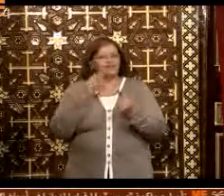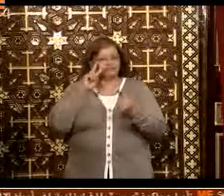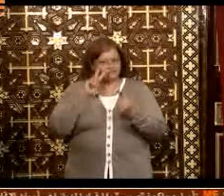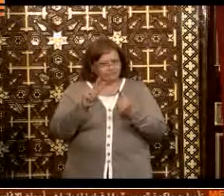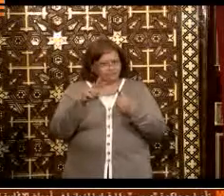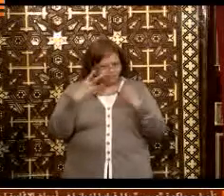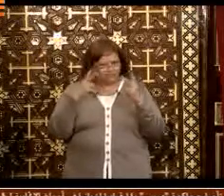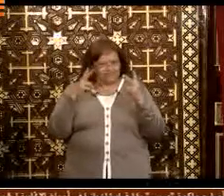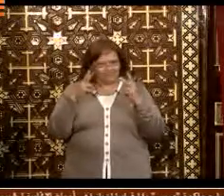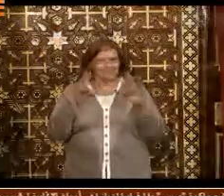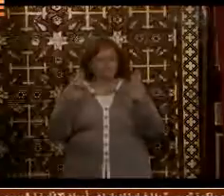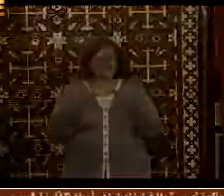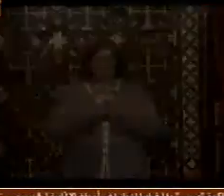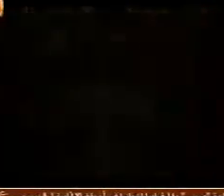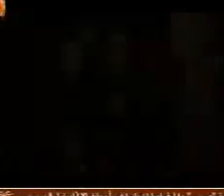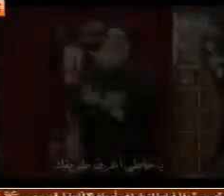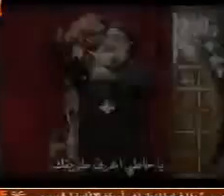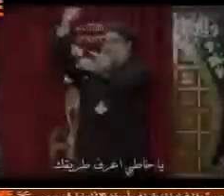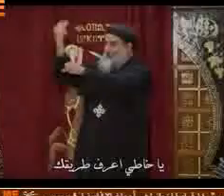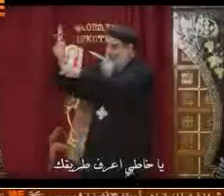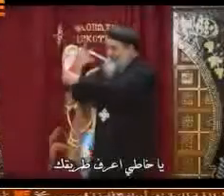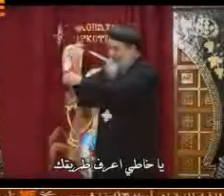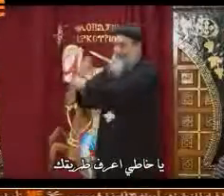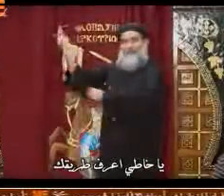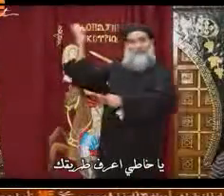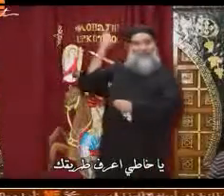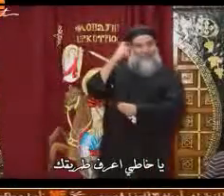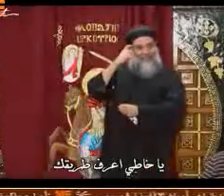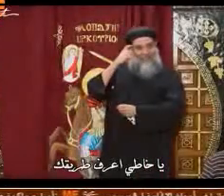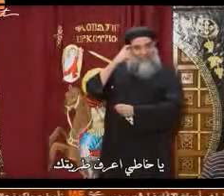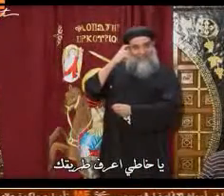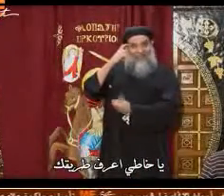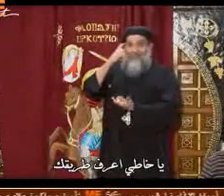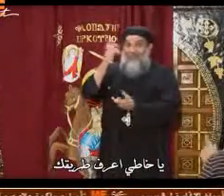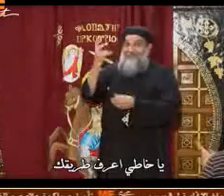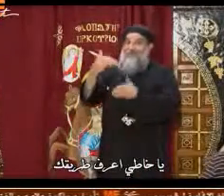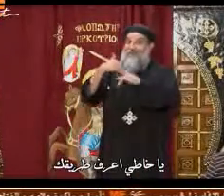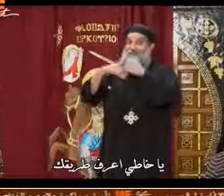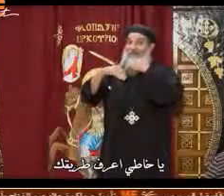ونحفظ. ماشيين؟ ماشي. يا خاطي أعرف